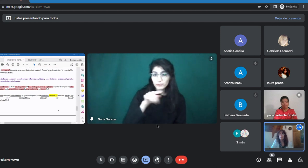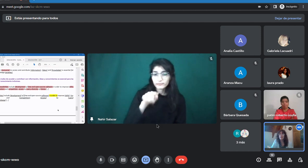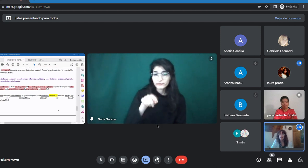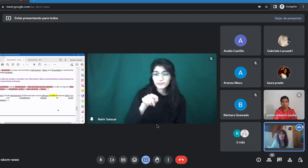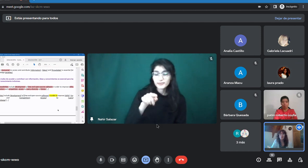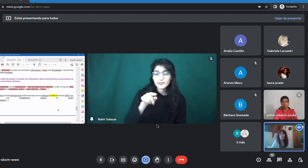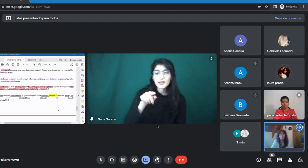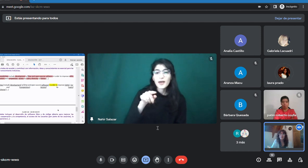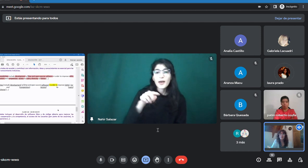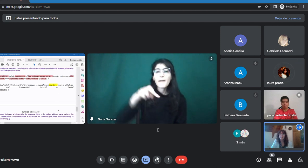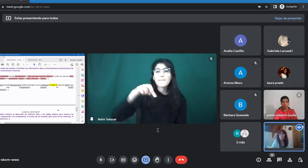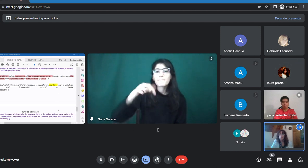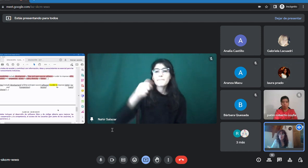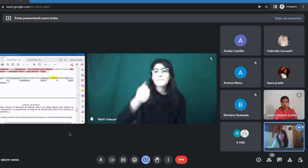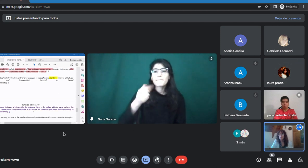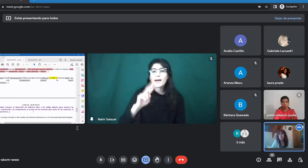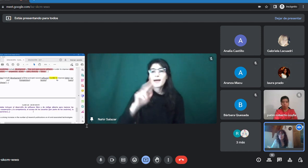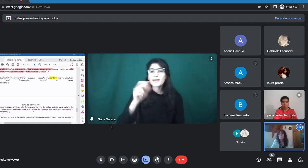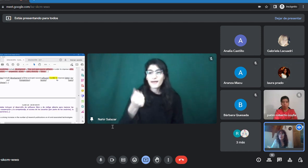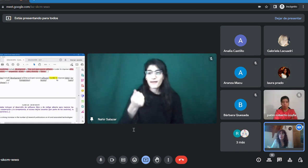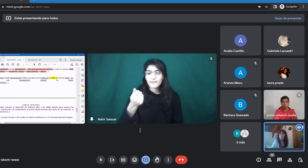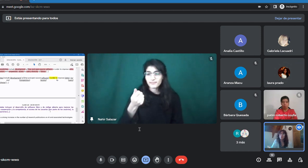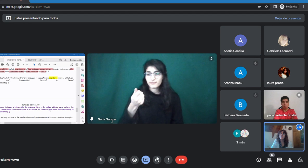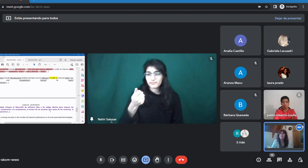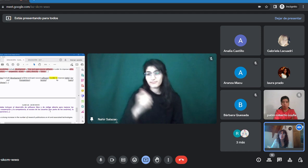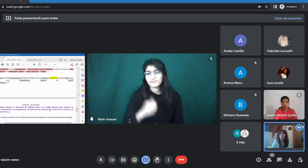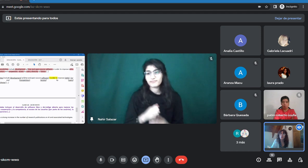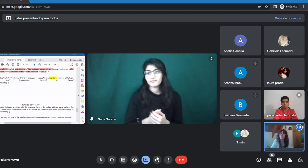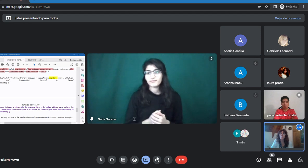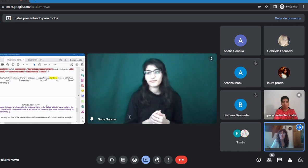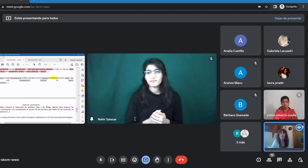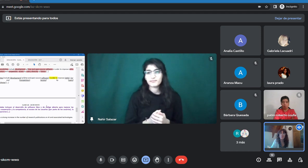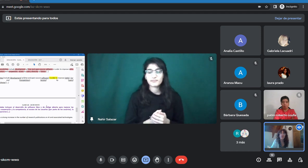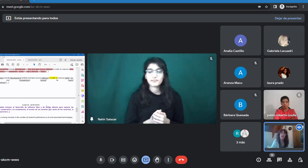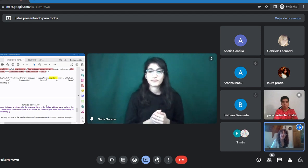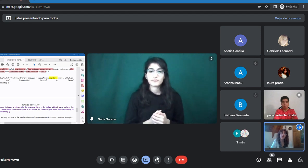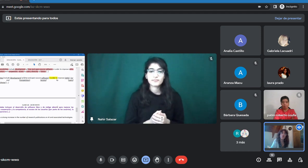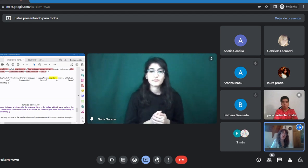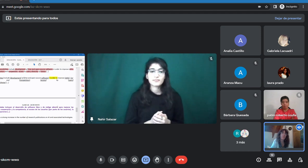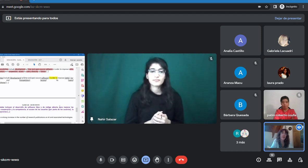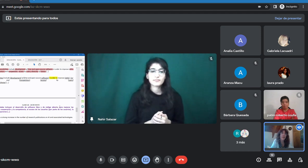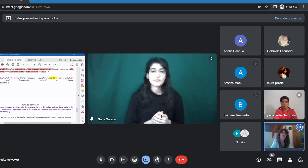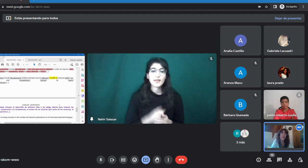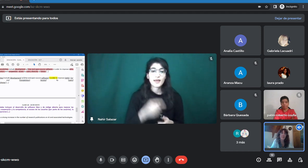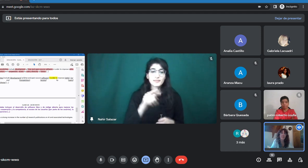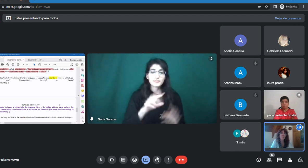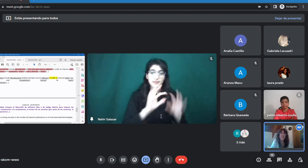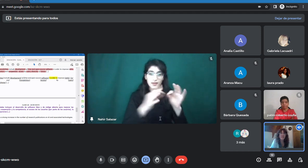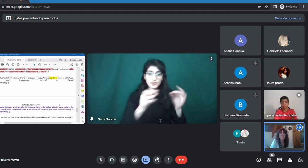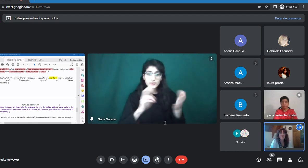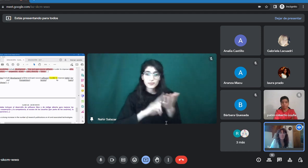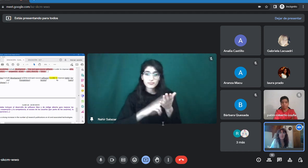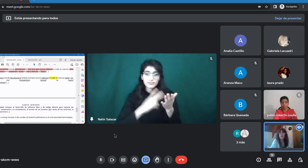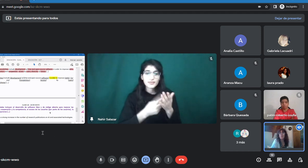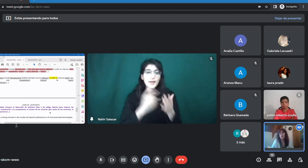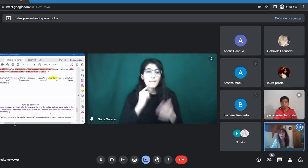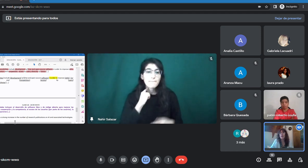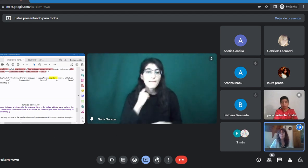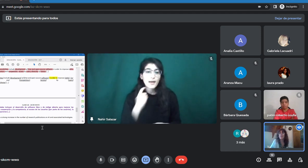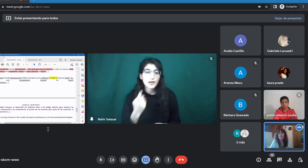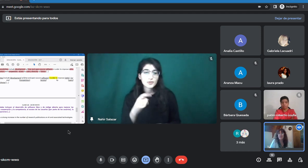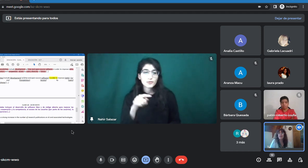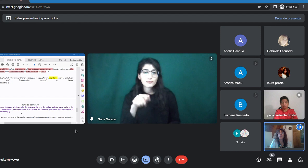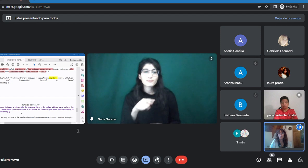Y entonces tenemos, estas posibilidades incluyen el desarrollo de software libre y de código abierto, también se le dice, para mejorar